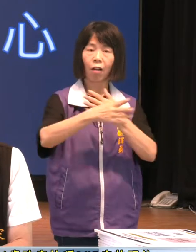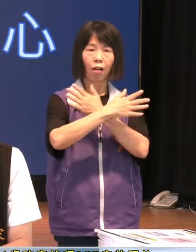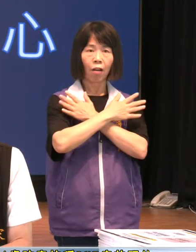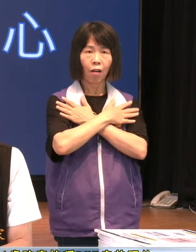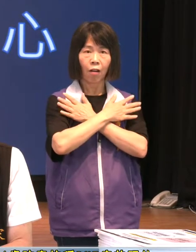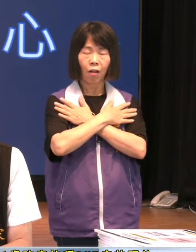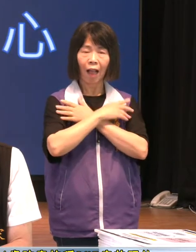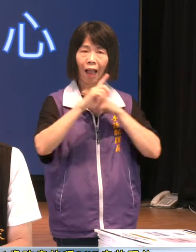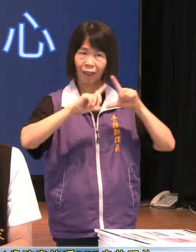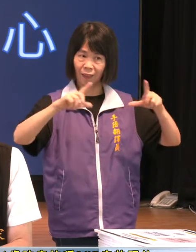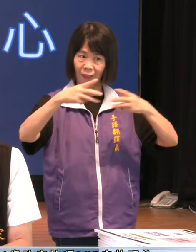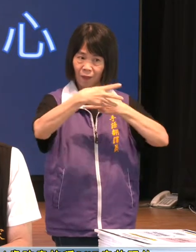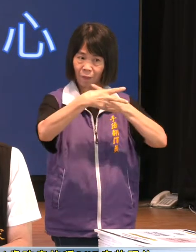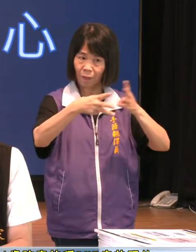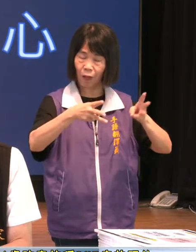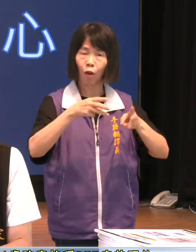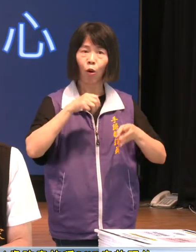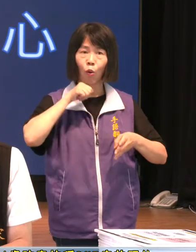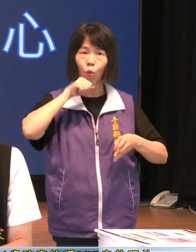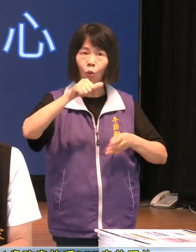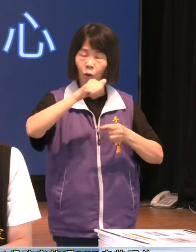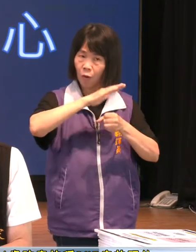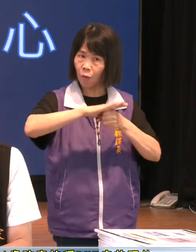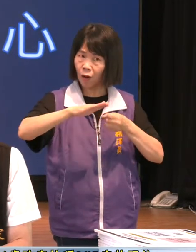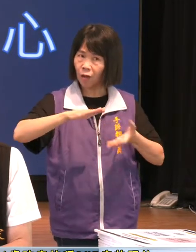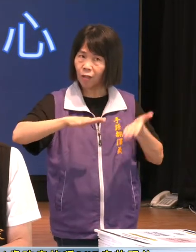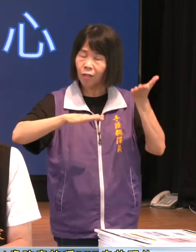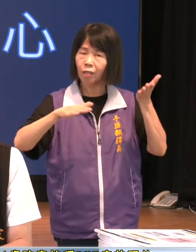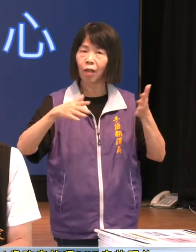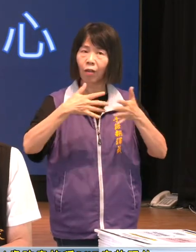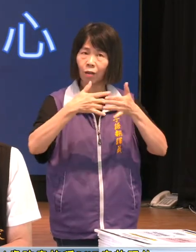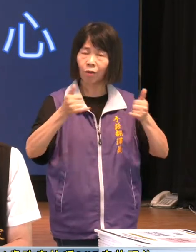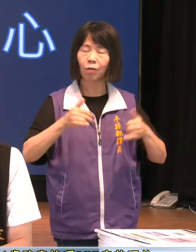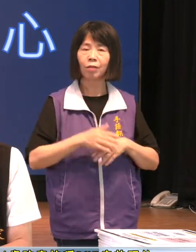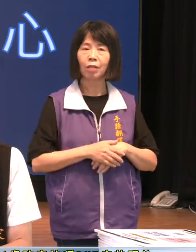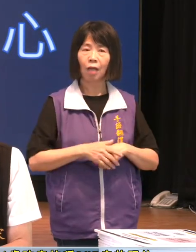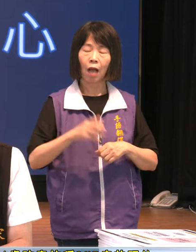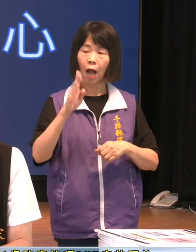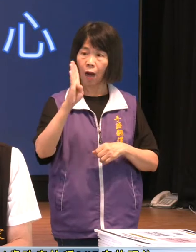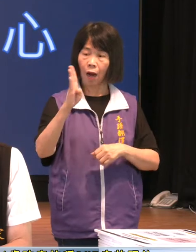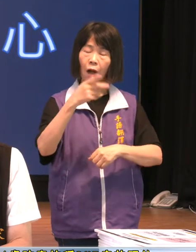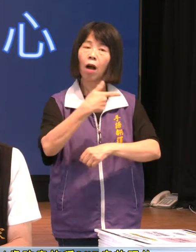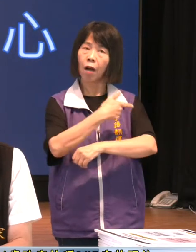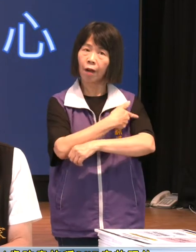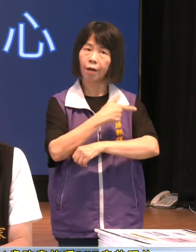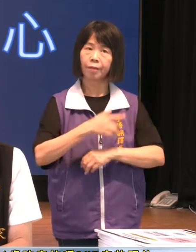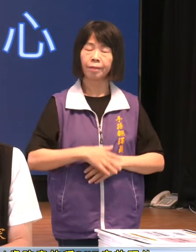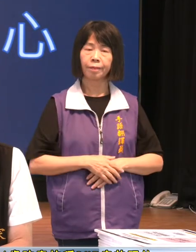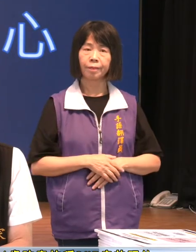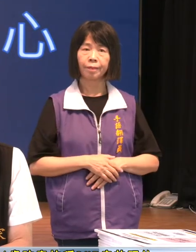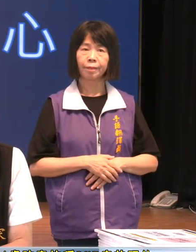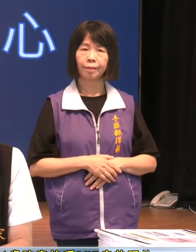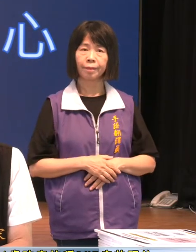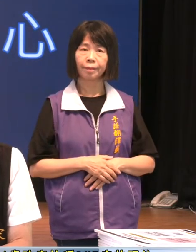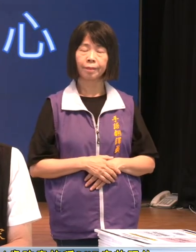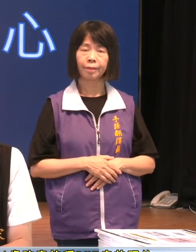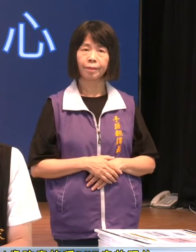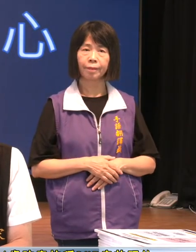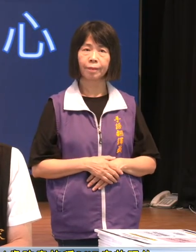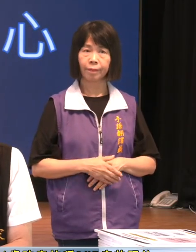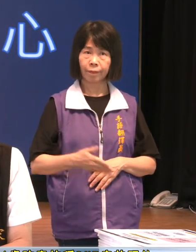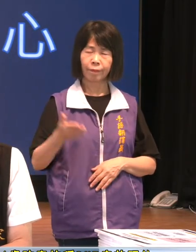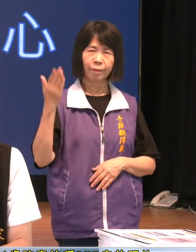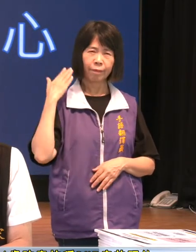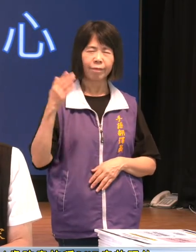园大班，就是满5岁以上的孩子做我们的 BNT 的疫苗接种。那我想当时